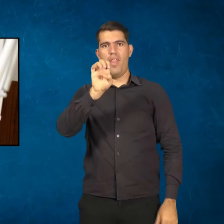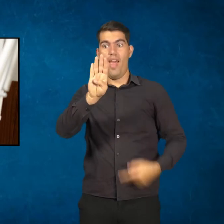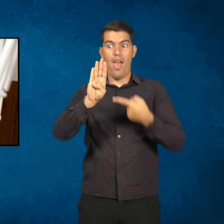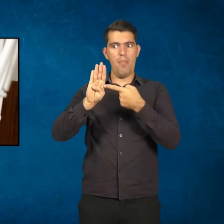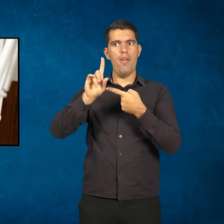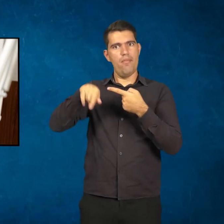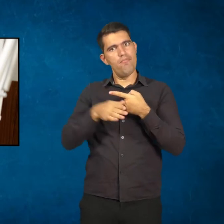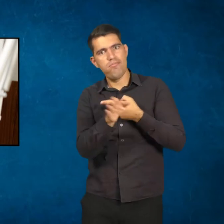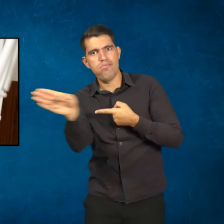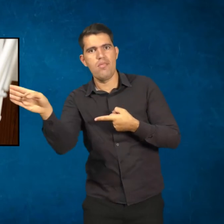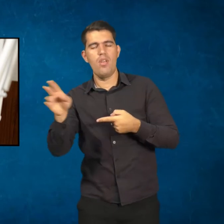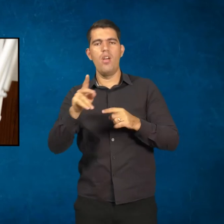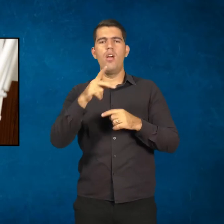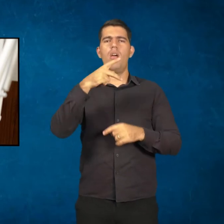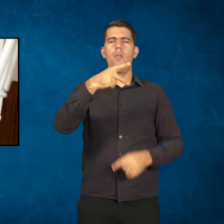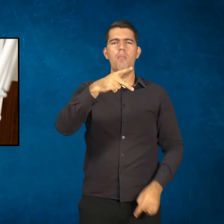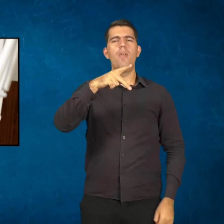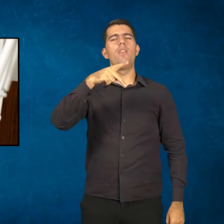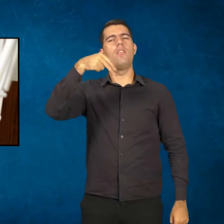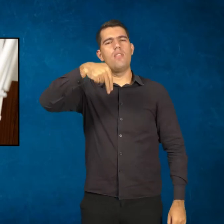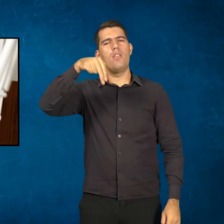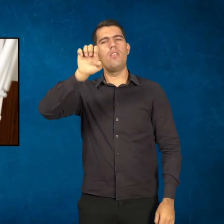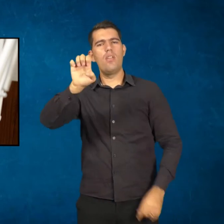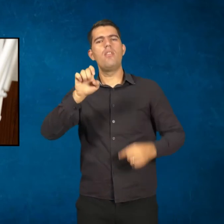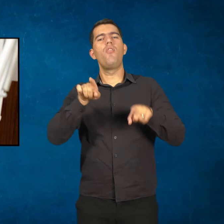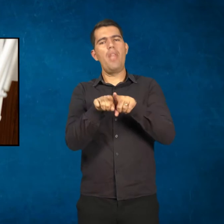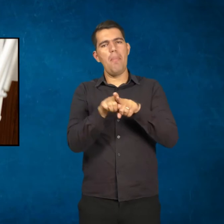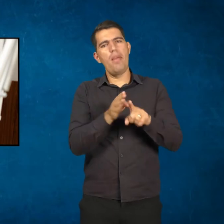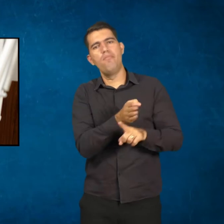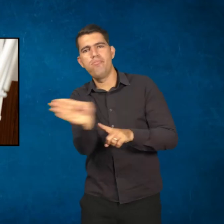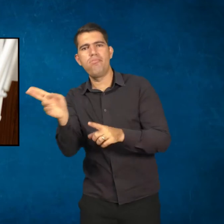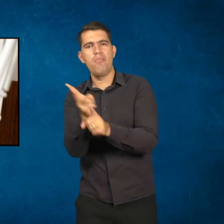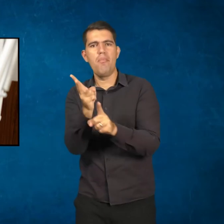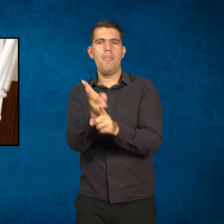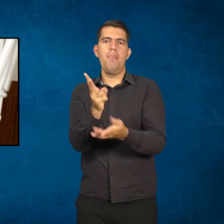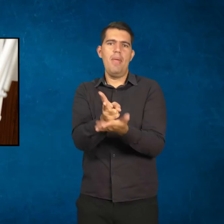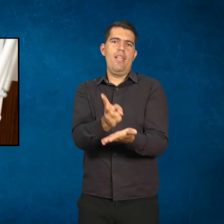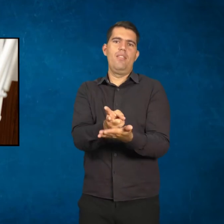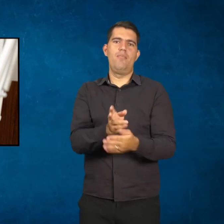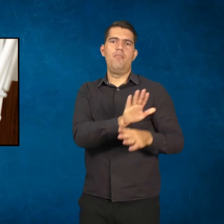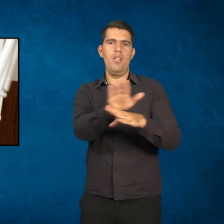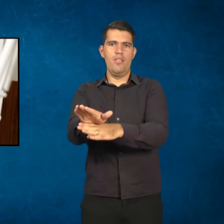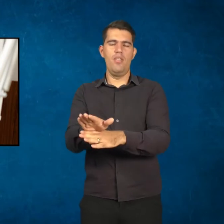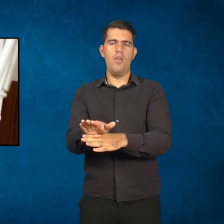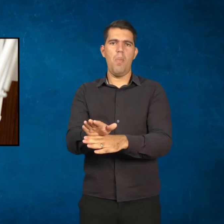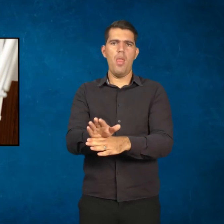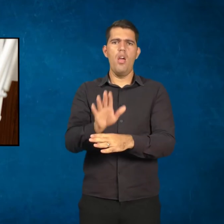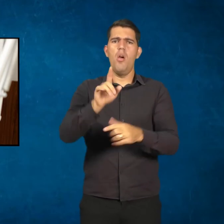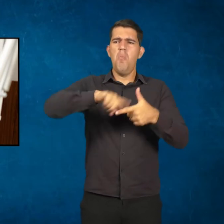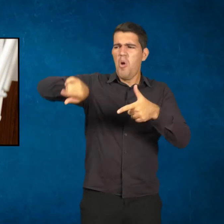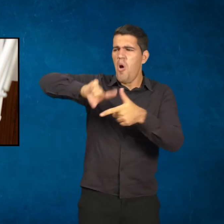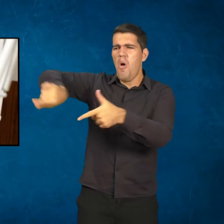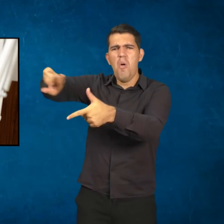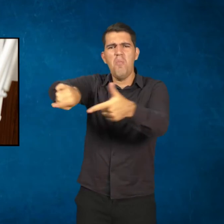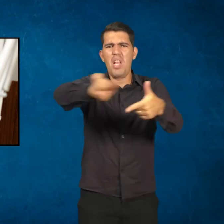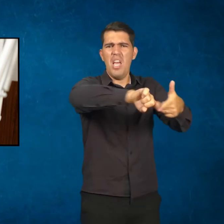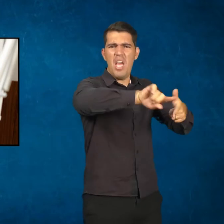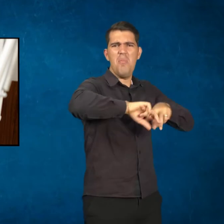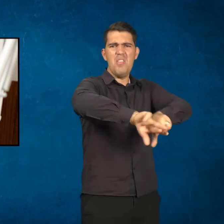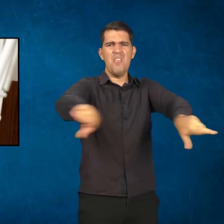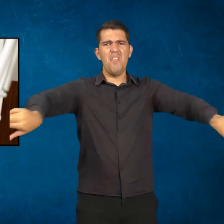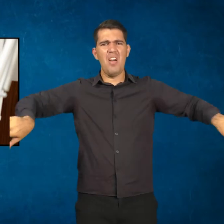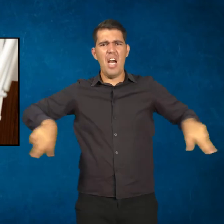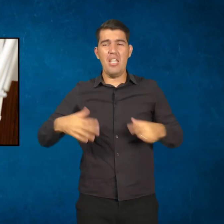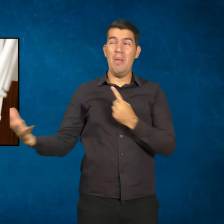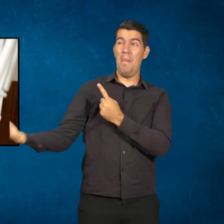ao hotel nacional de educação foi na direção fora da seleção um dos problemas e cultura trás